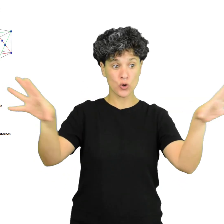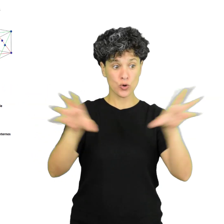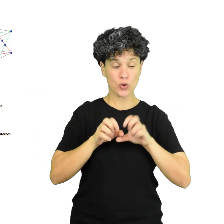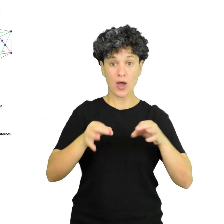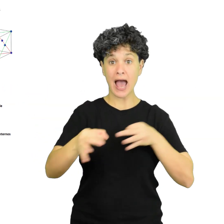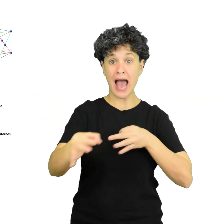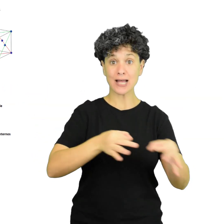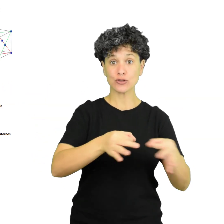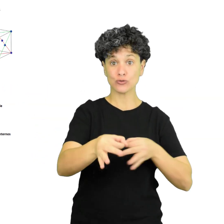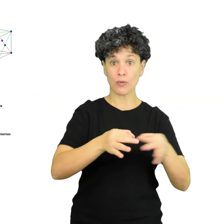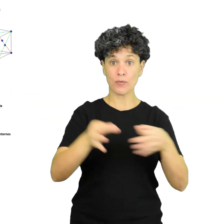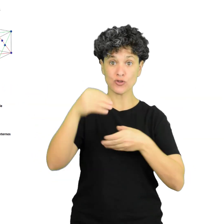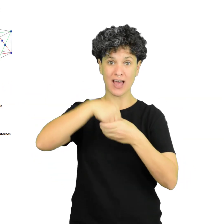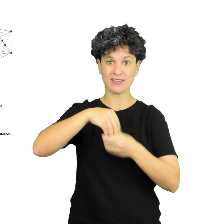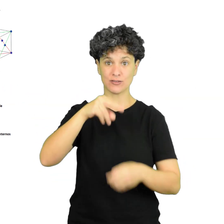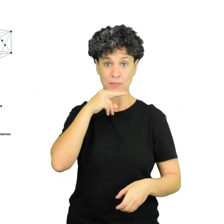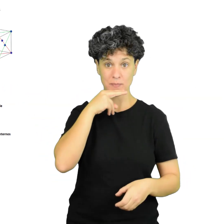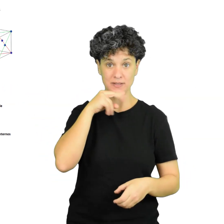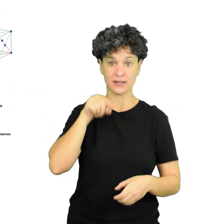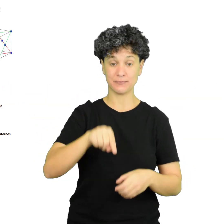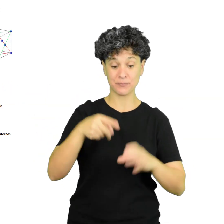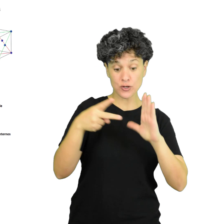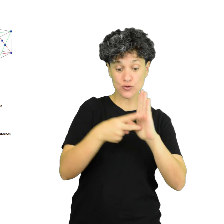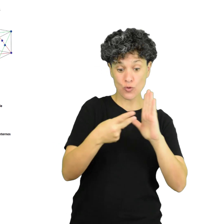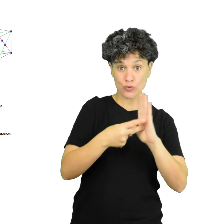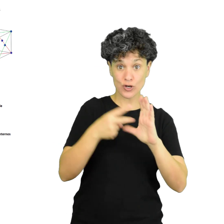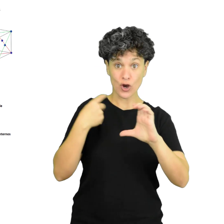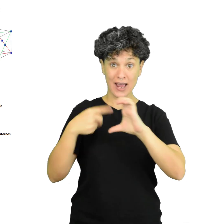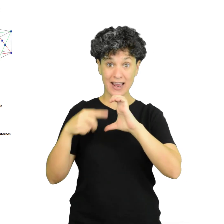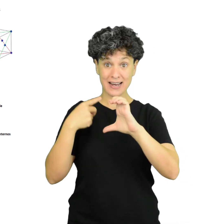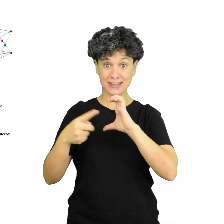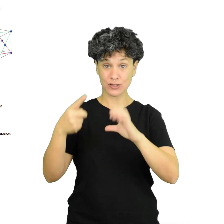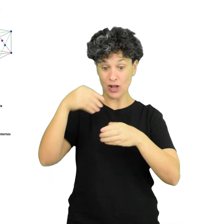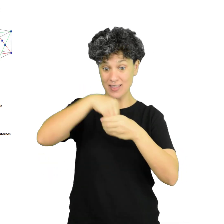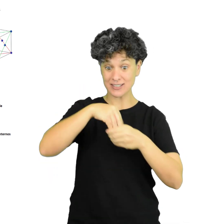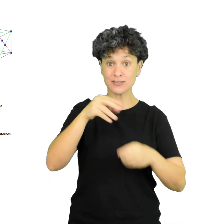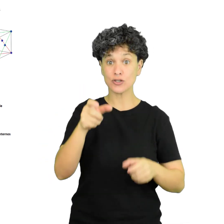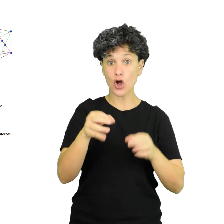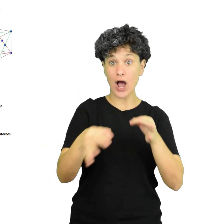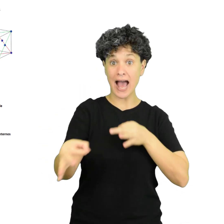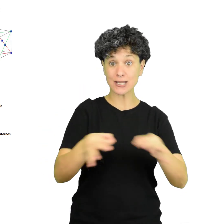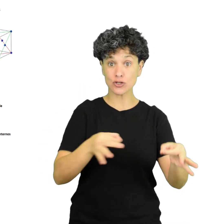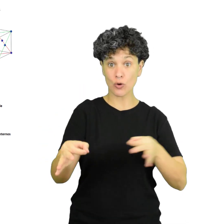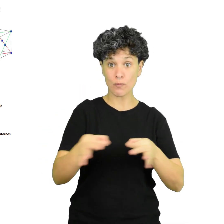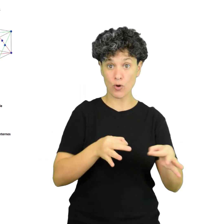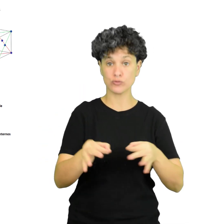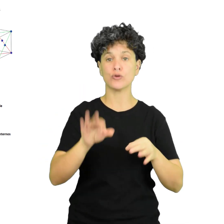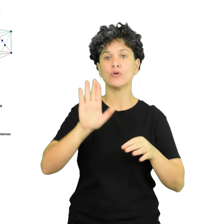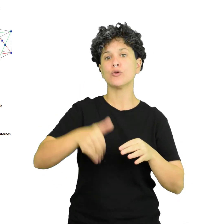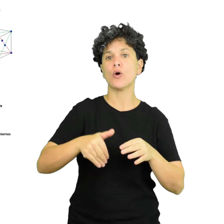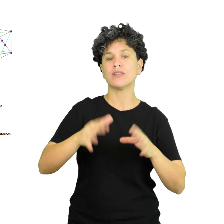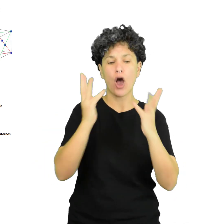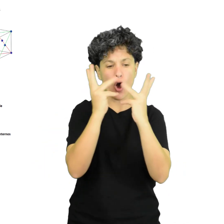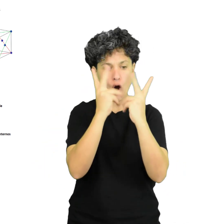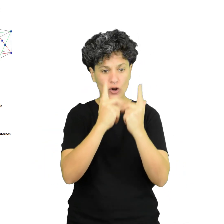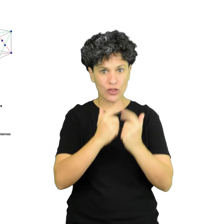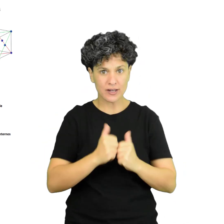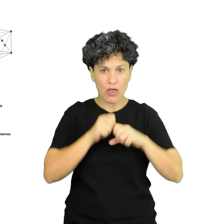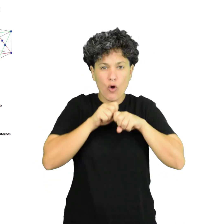metales en el enlace metálico los núcleos y los electrones internos de los átomos se encuentran ordenados en